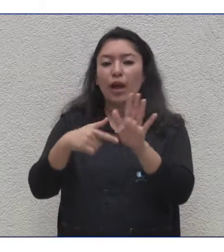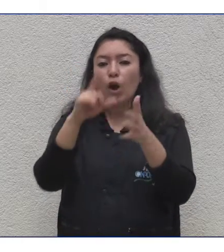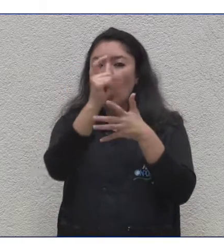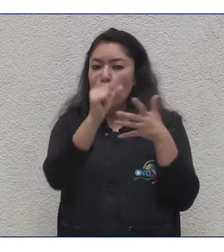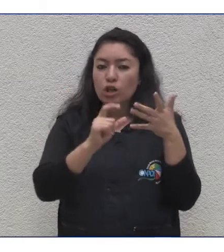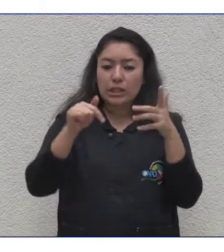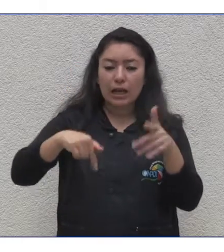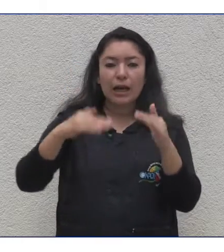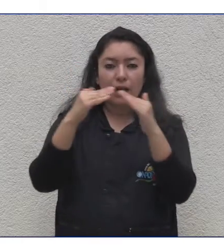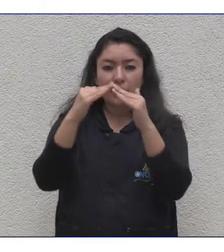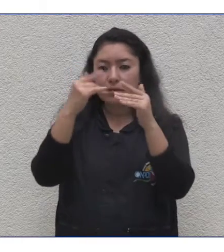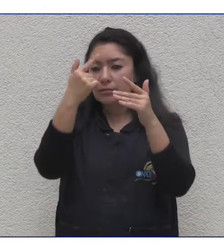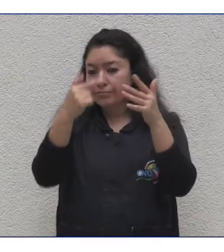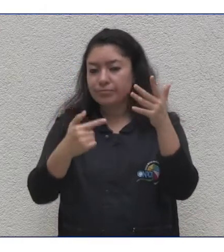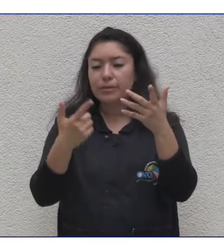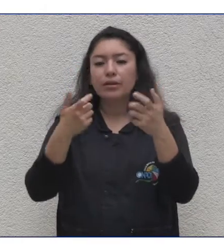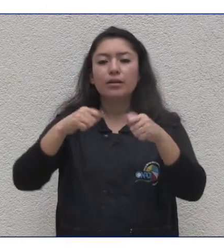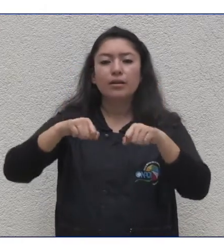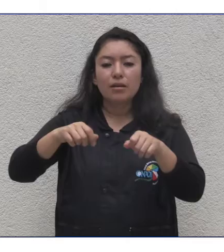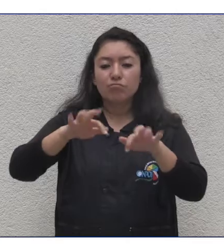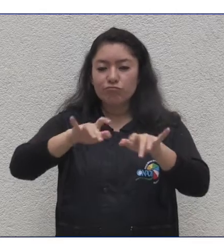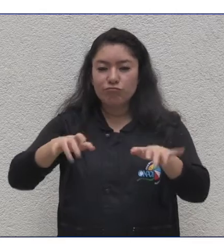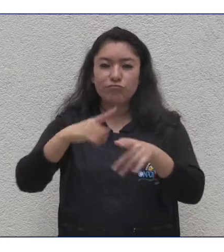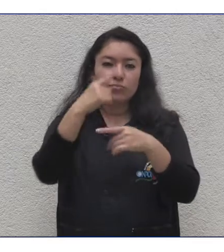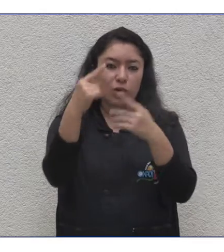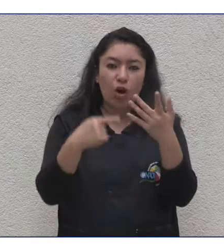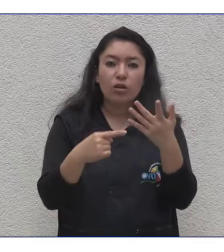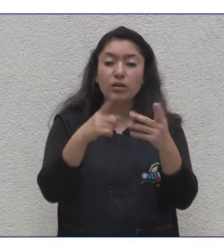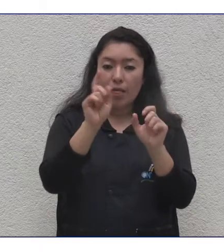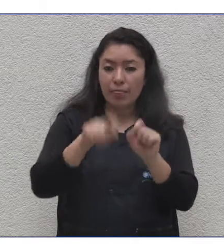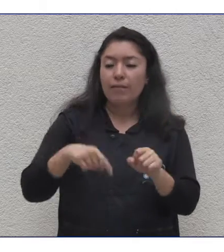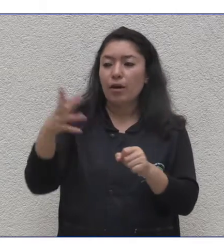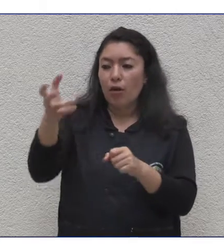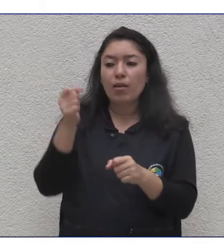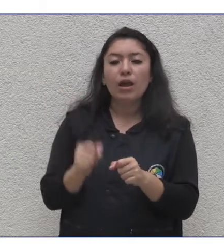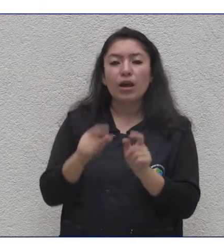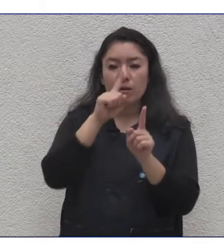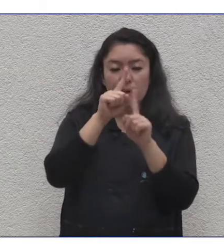e inmuebles con que cuenta cada uno de los sujetos obligados